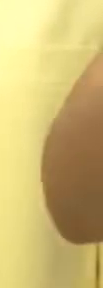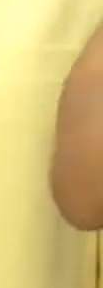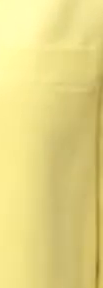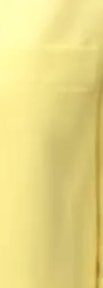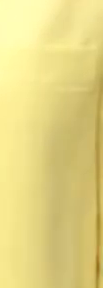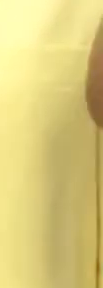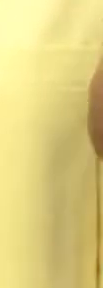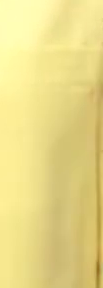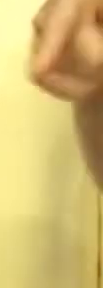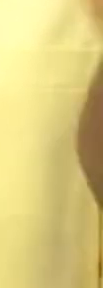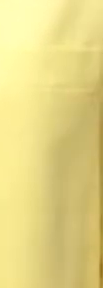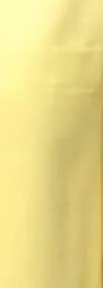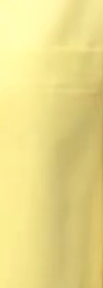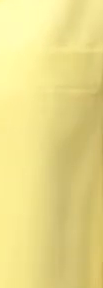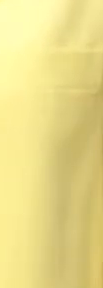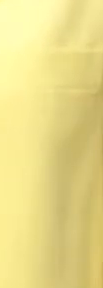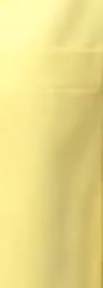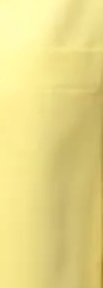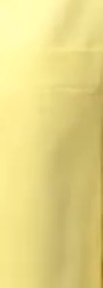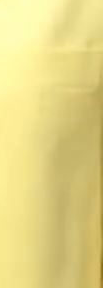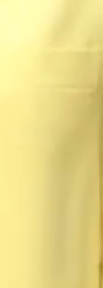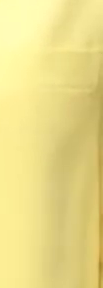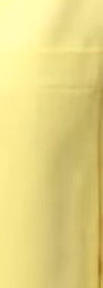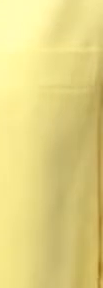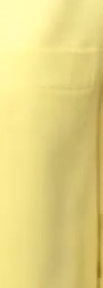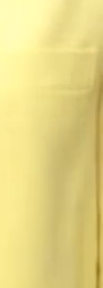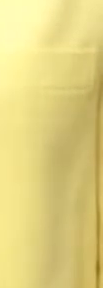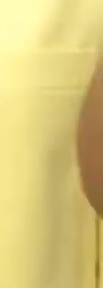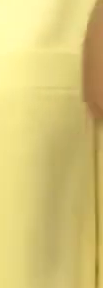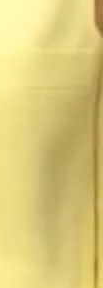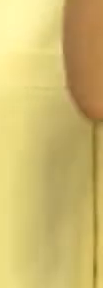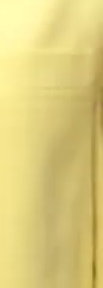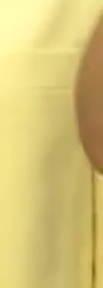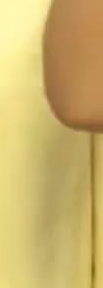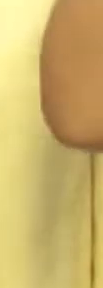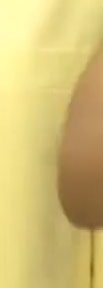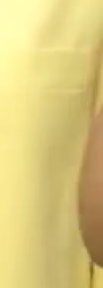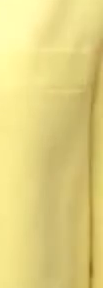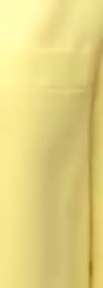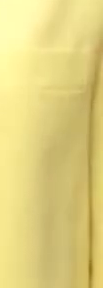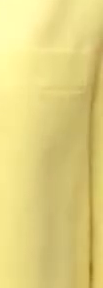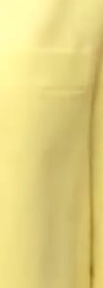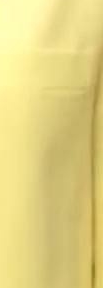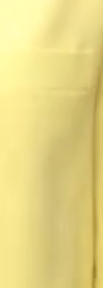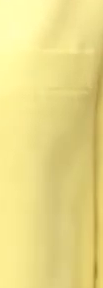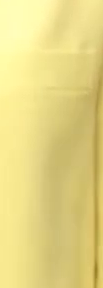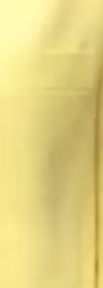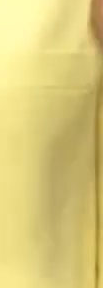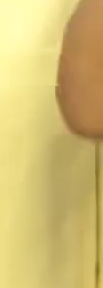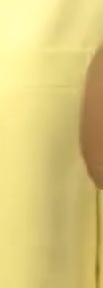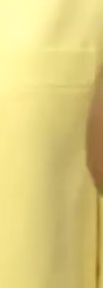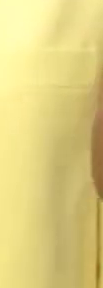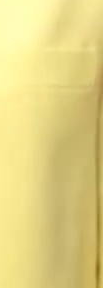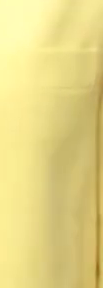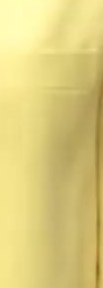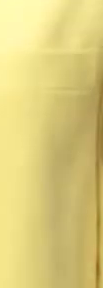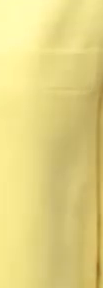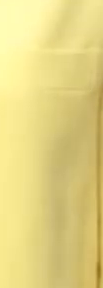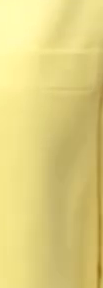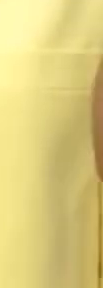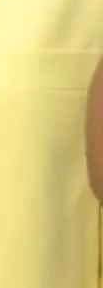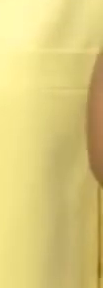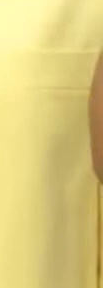서명해주신 더불어민주당의 권인숙 의원님, 이동주 의원님, 열린민주당의 강민정 의원님,